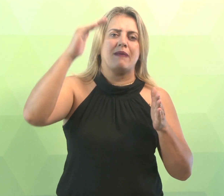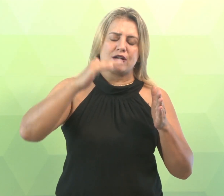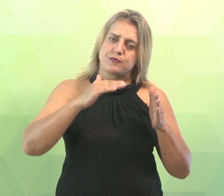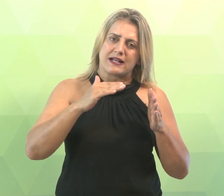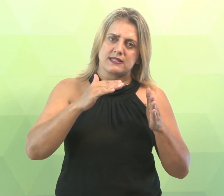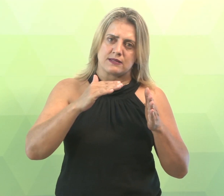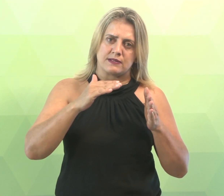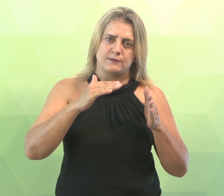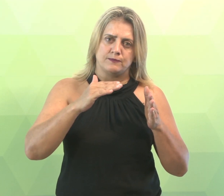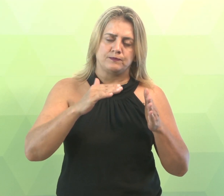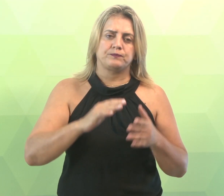baixo para cima.